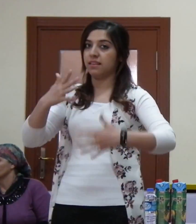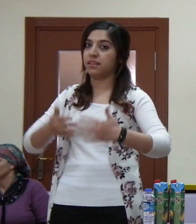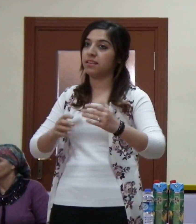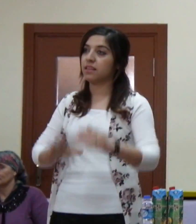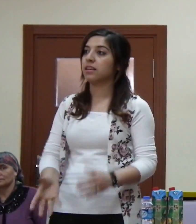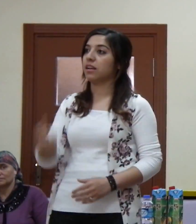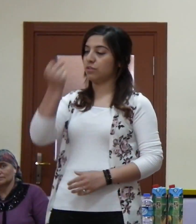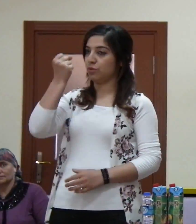Sayın Bakanımız. Hepinize hoş geldiniz. Öncelikle geldiğiniz için teşekkür ediyorum.